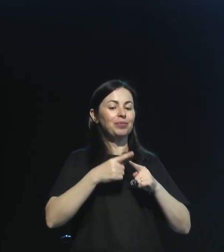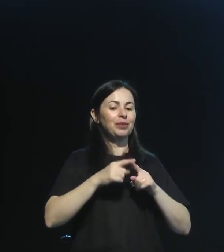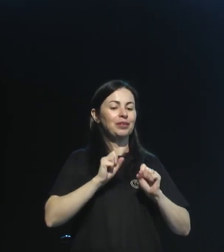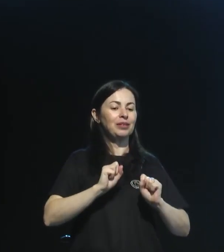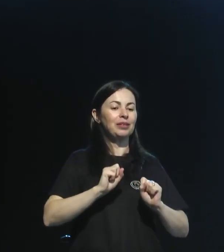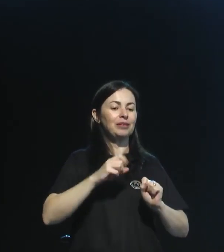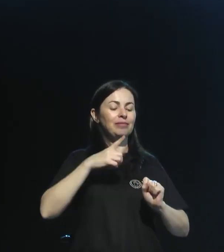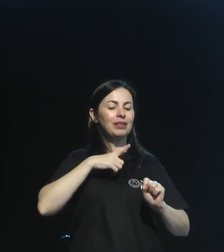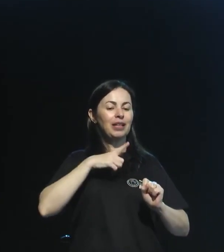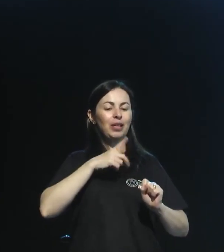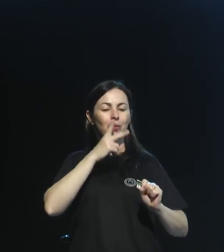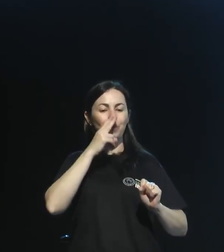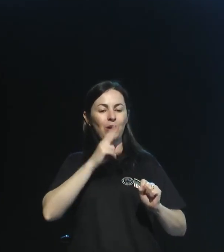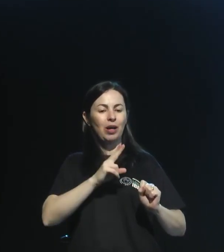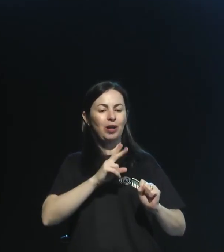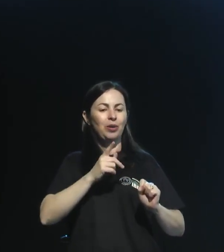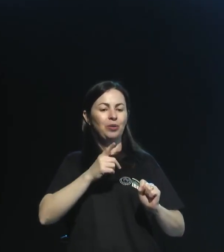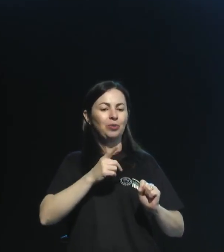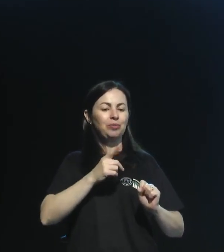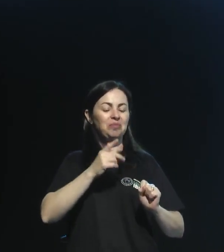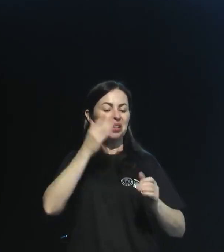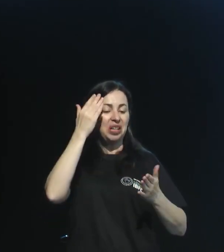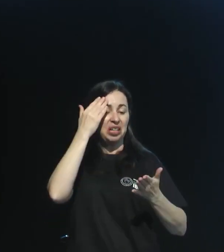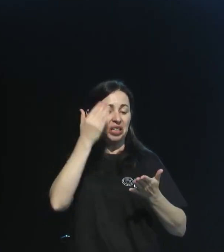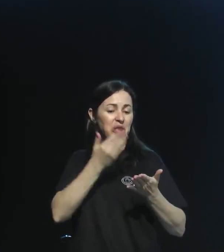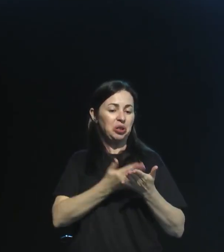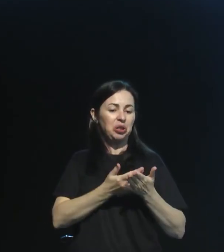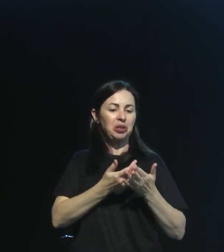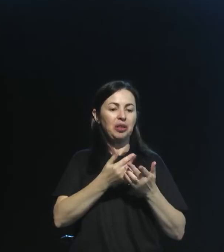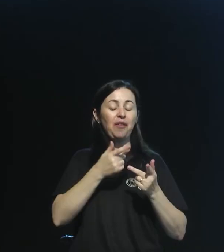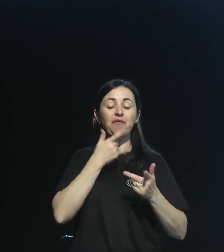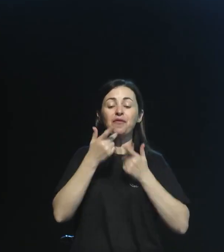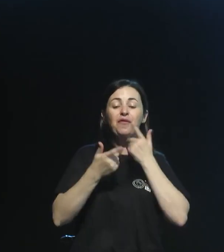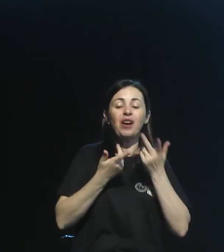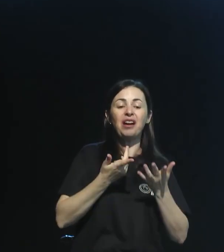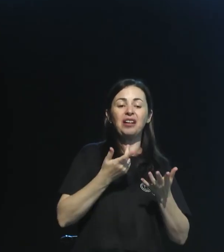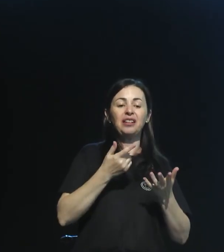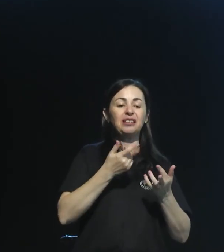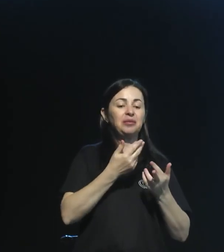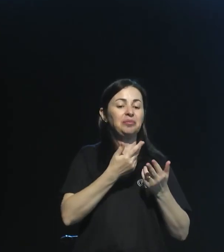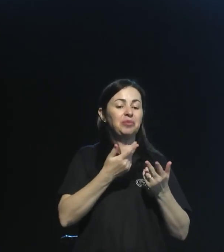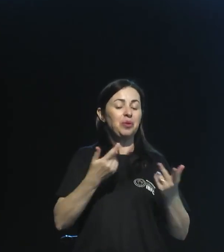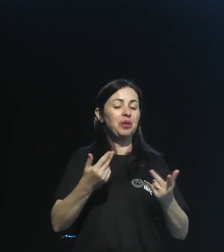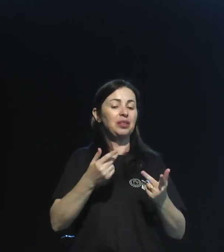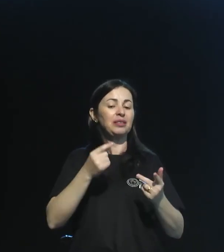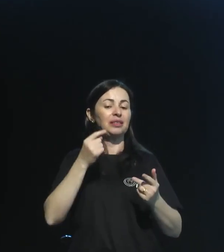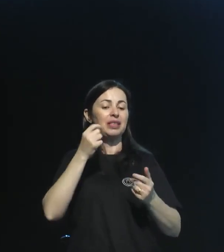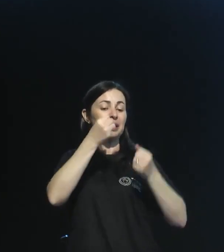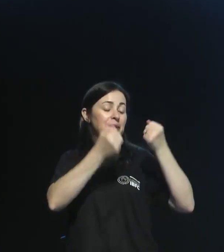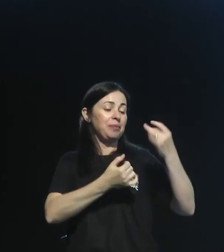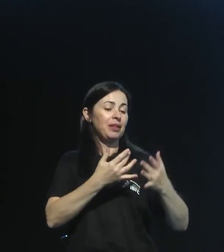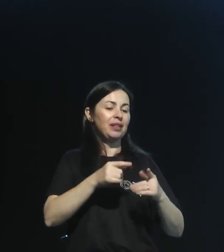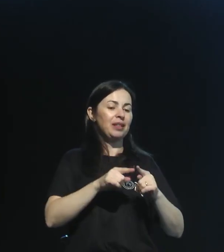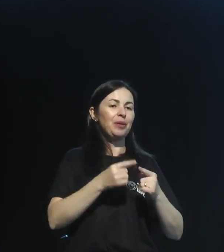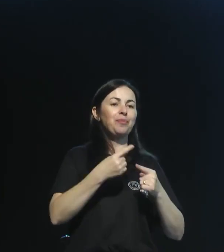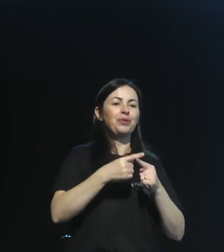racionalizações, N desculpas, porque na verdade você quer se sentir bem.